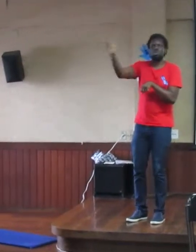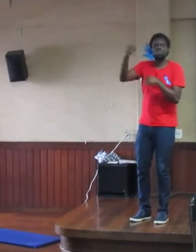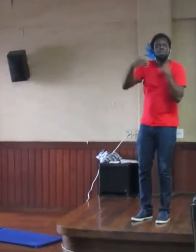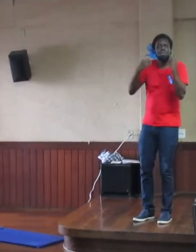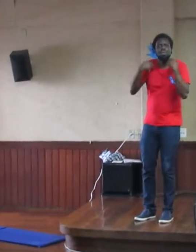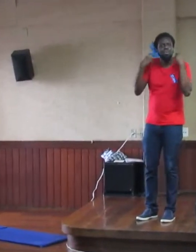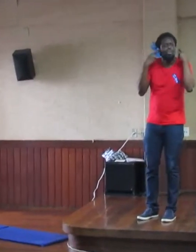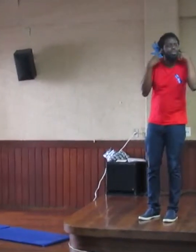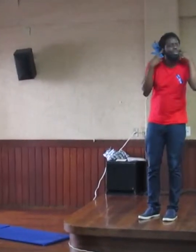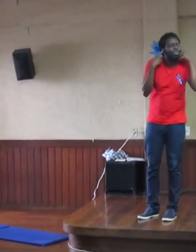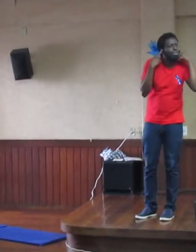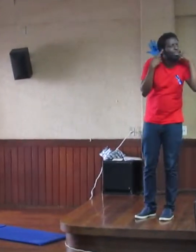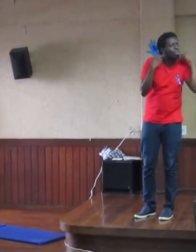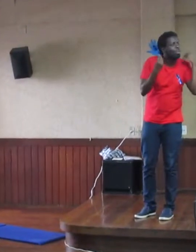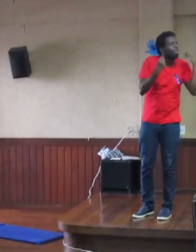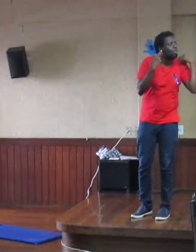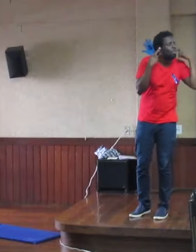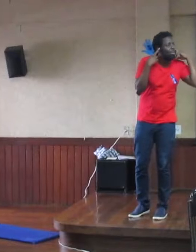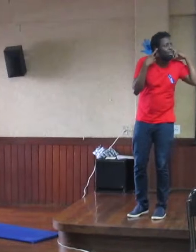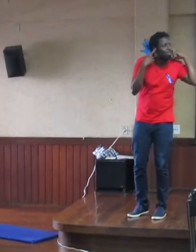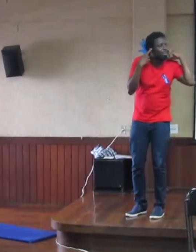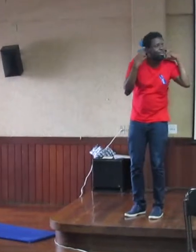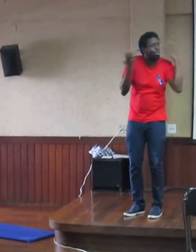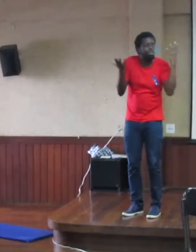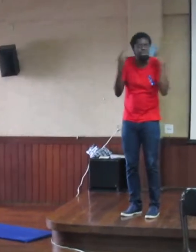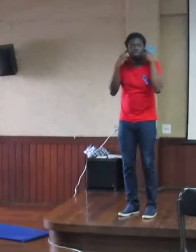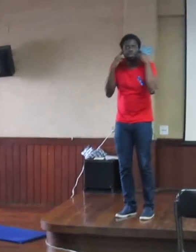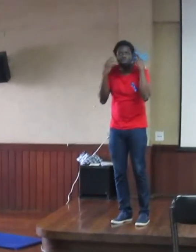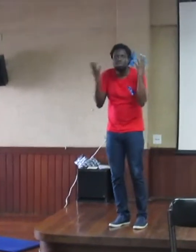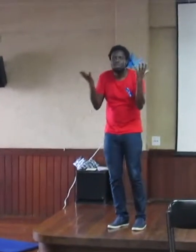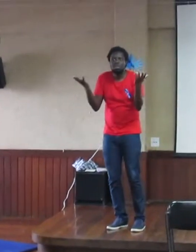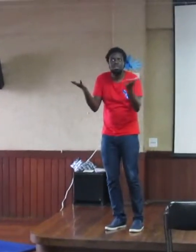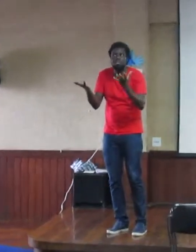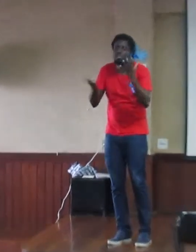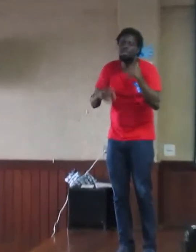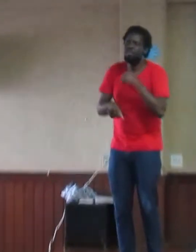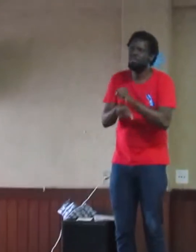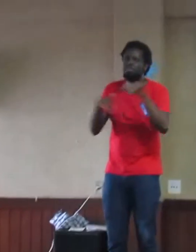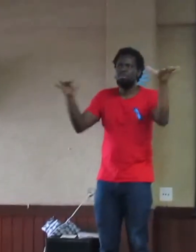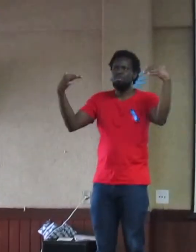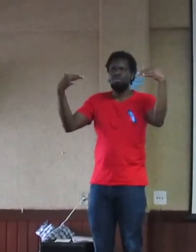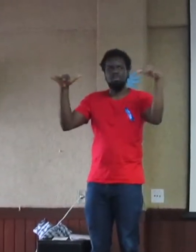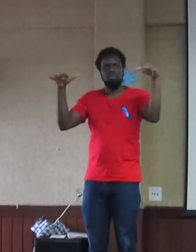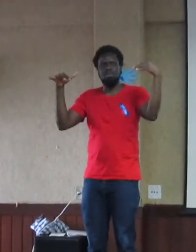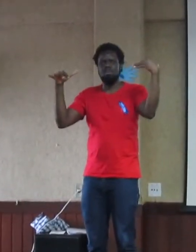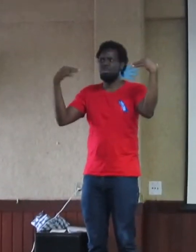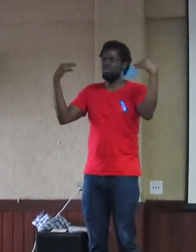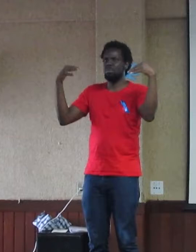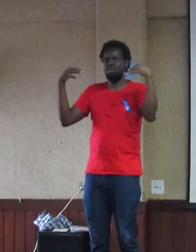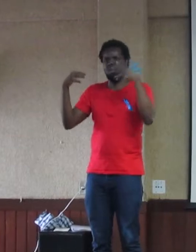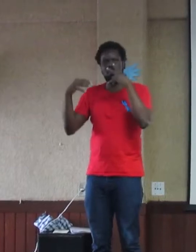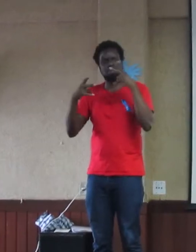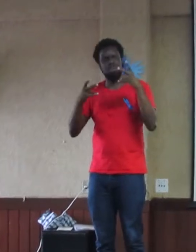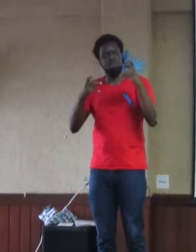língua portuguesa, fica mais difícil de entender. E aí eu, quanto surdo, como é que eu vou passar a minha dificuldade para o médico?